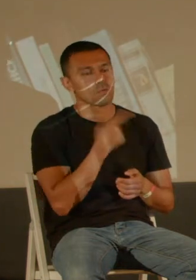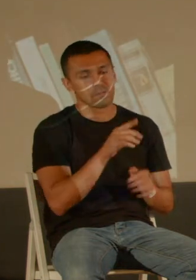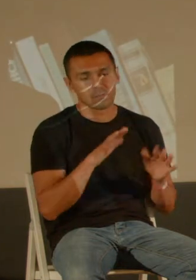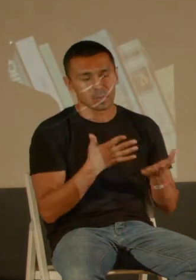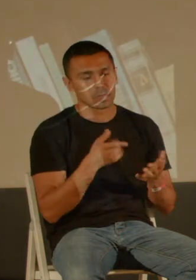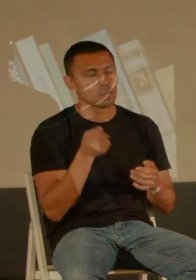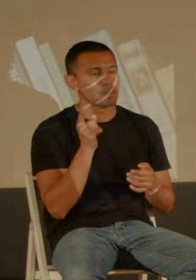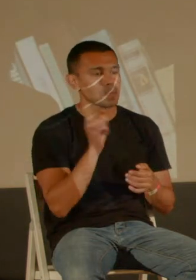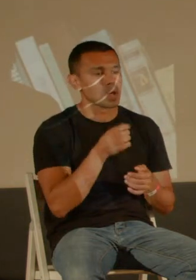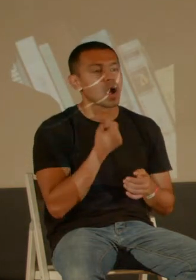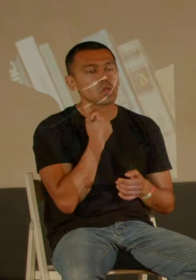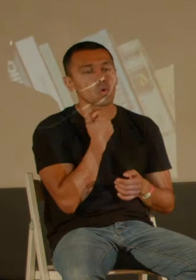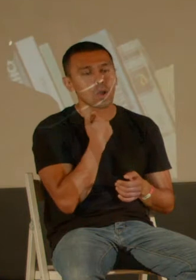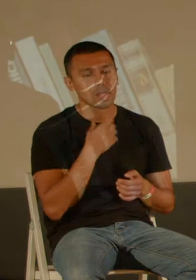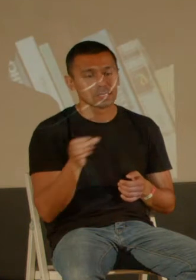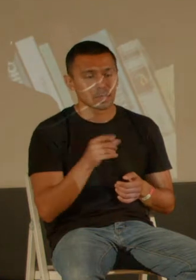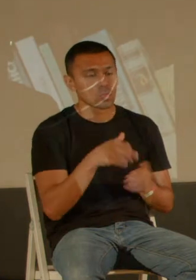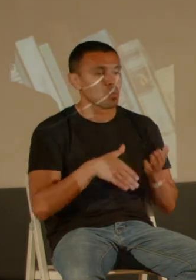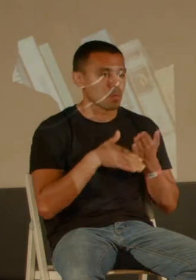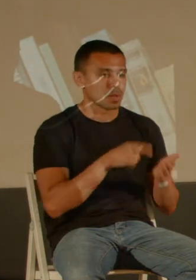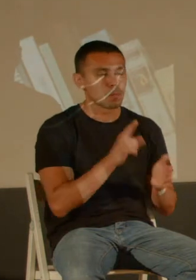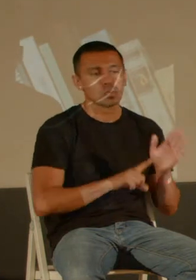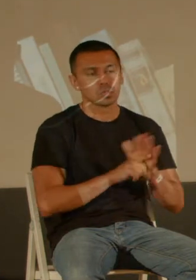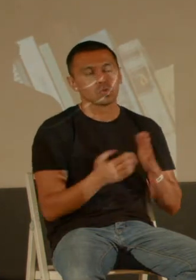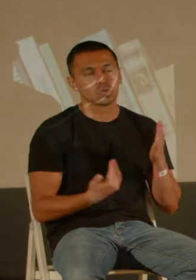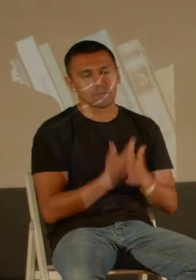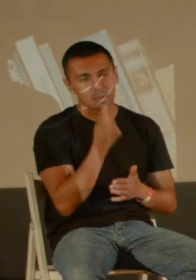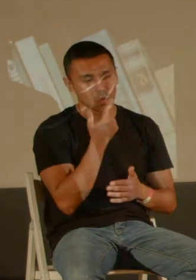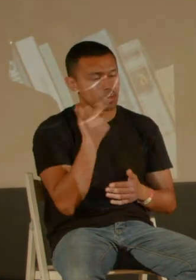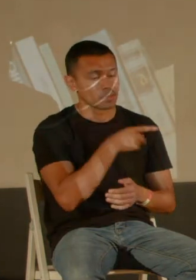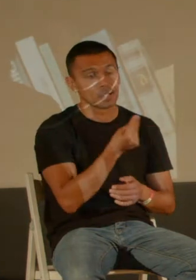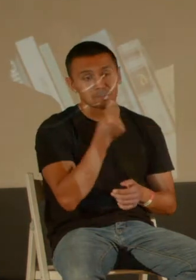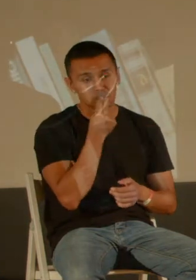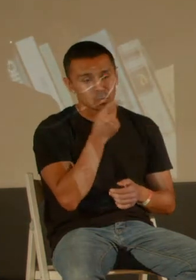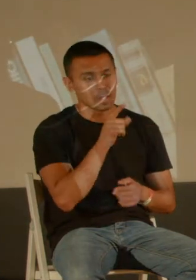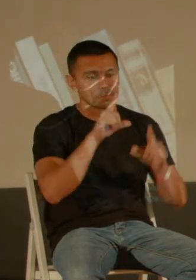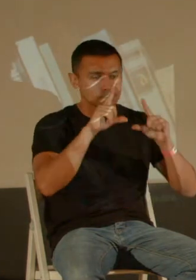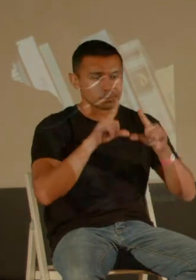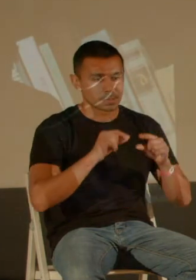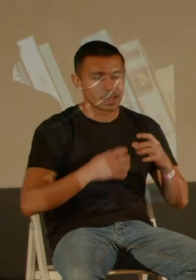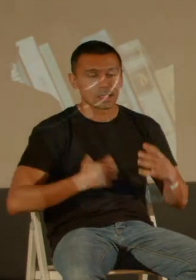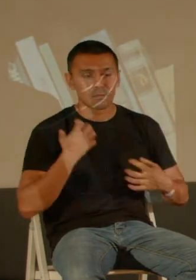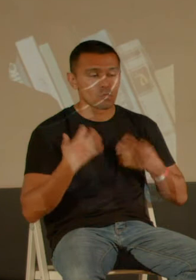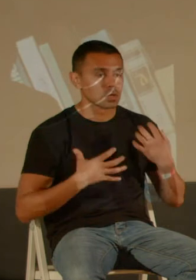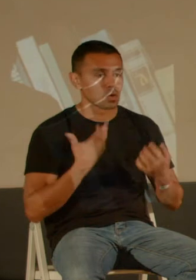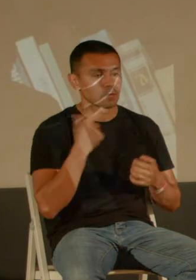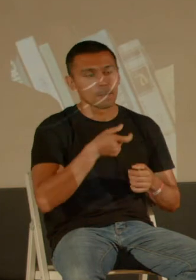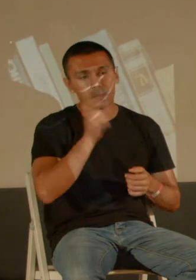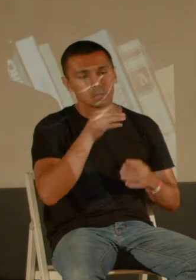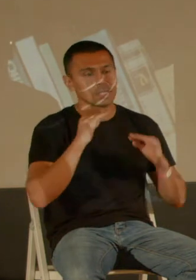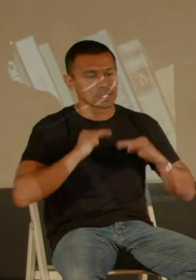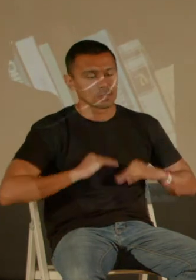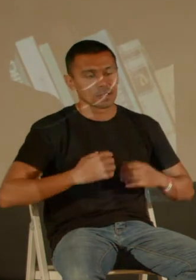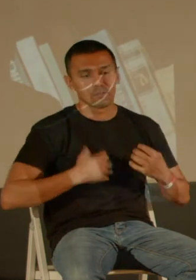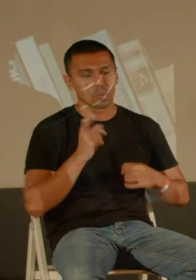випадку. Мало того, алкоголізм ніби допоміг їй почати знов їсти. Бо коли вона їла, в неї знижувалася тривожність, коли вона пила, в неї